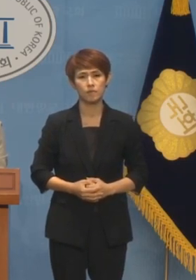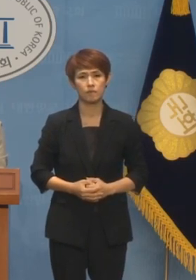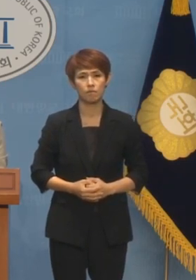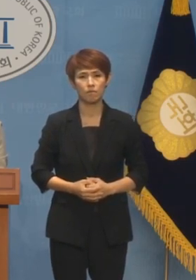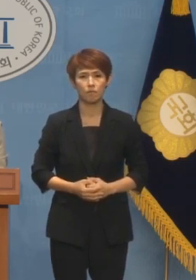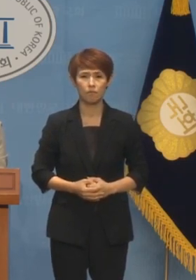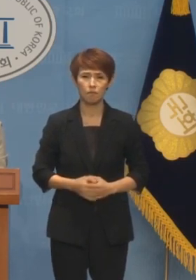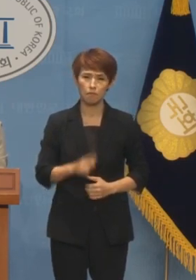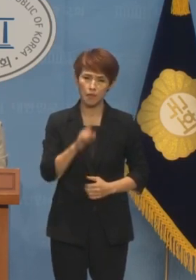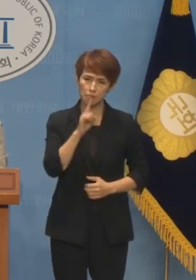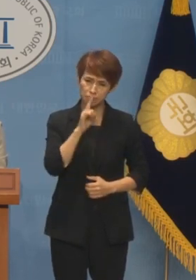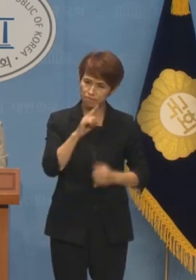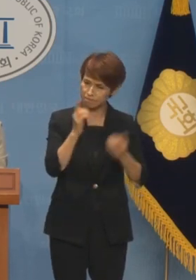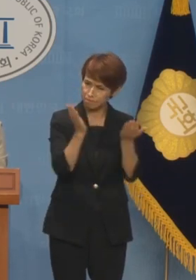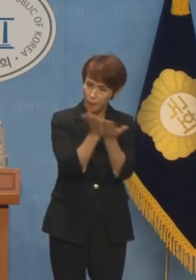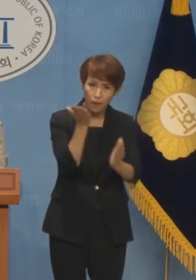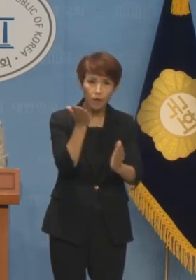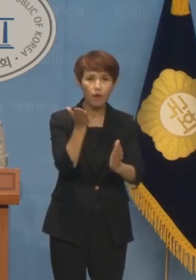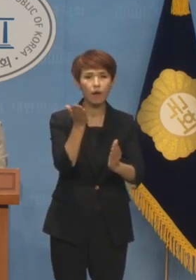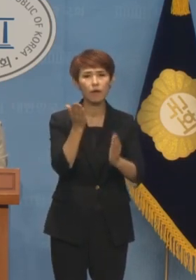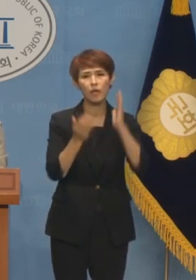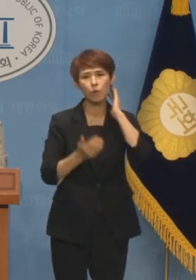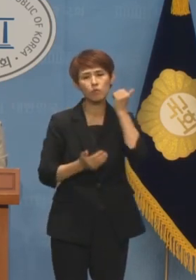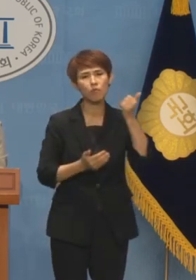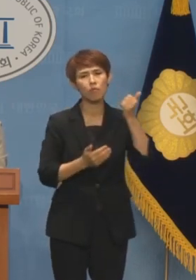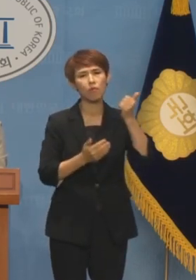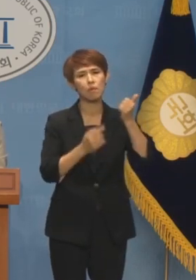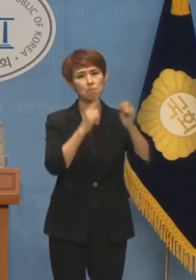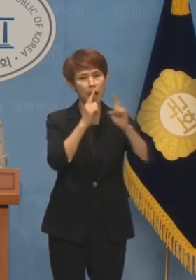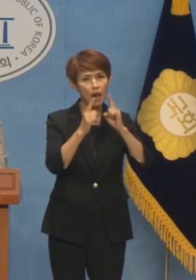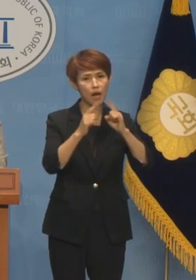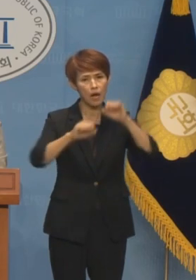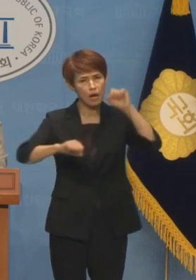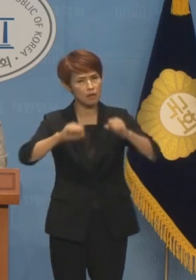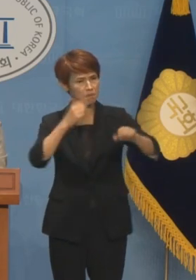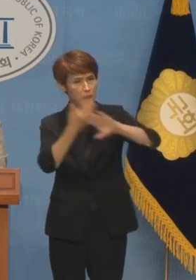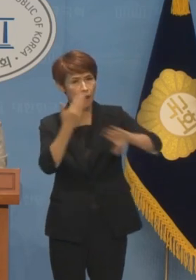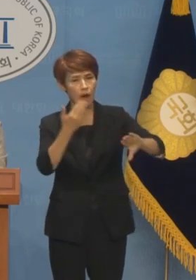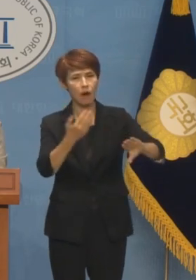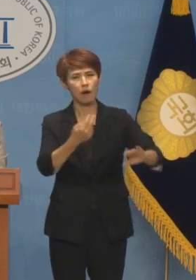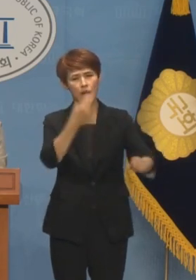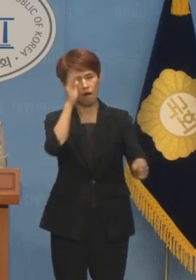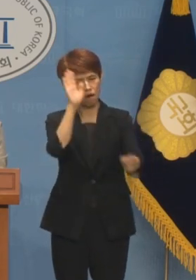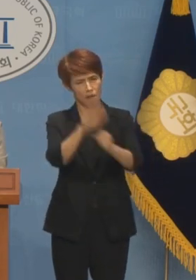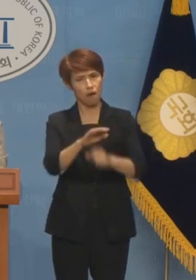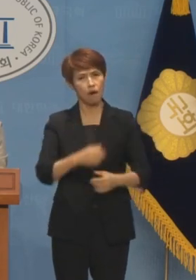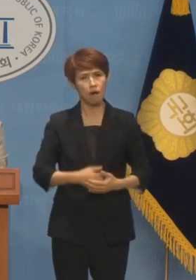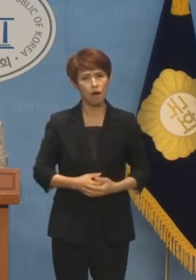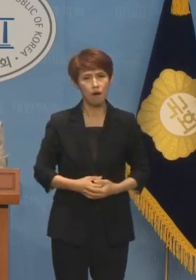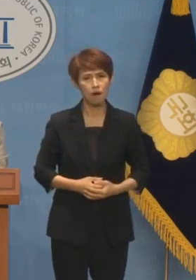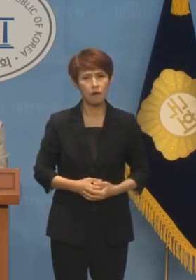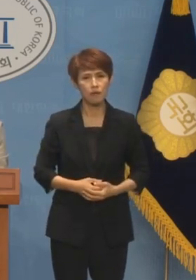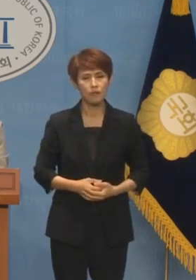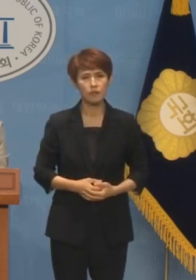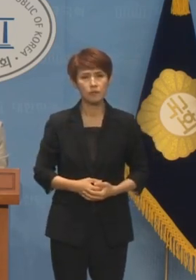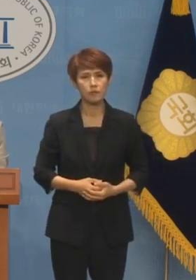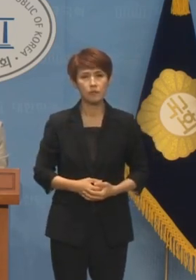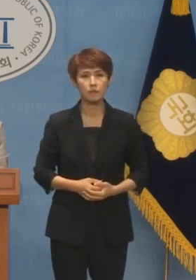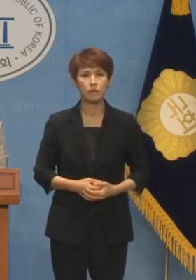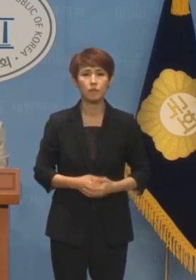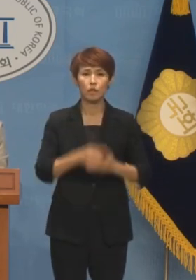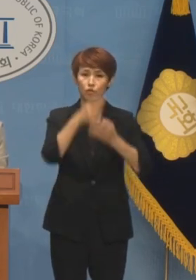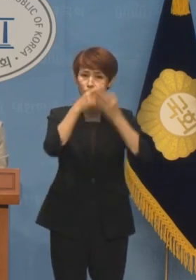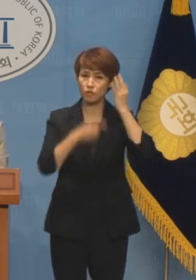앞뒤가 180도 다른 대통령의 언행 불일치 국정 운영에 기가 막힙니다.